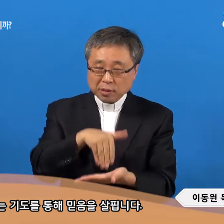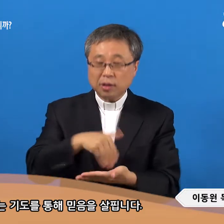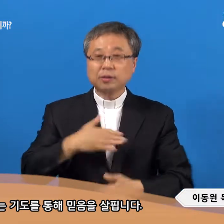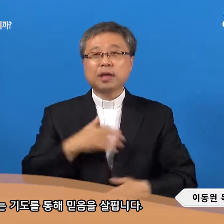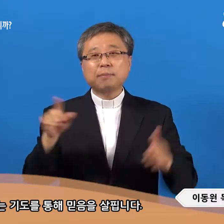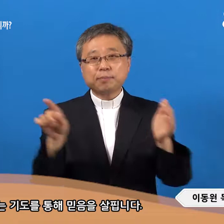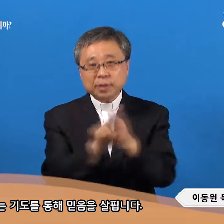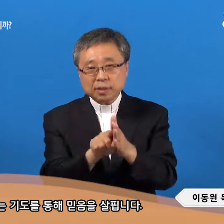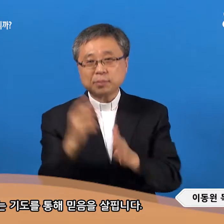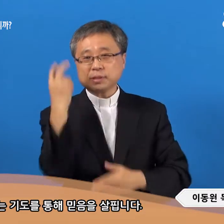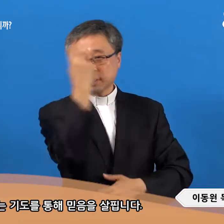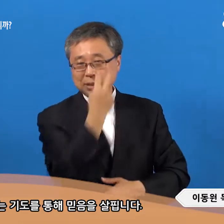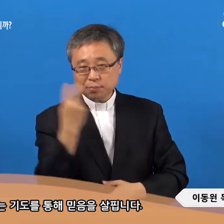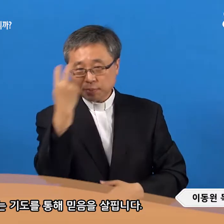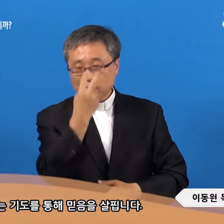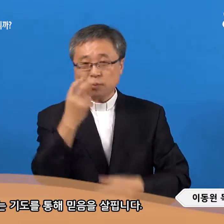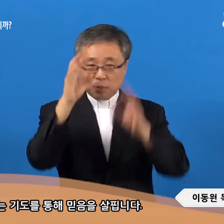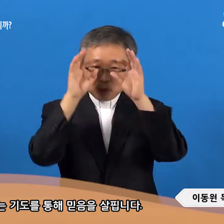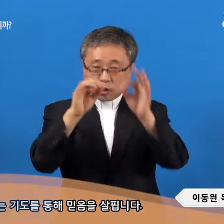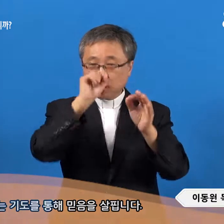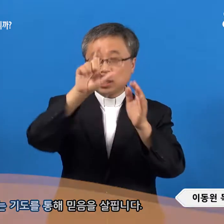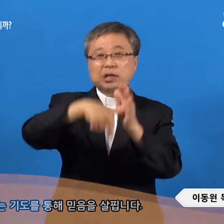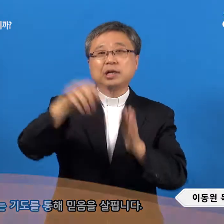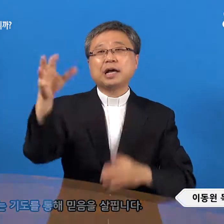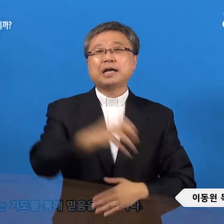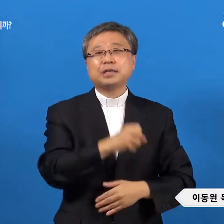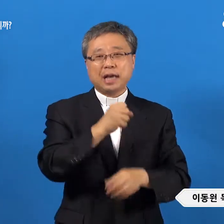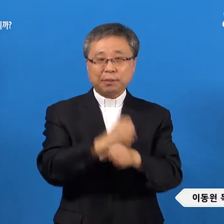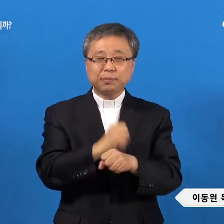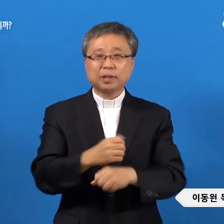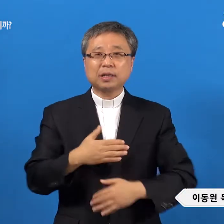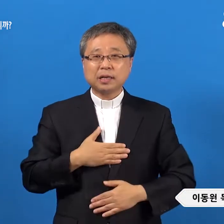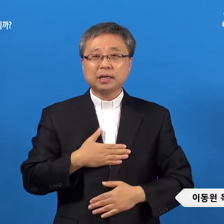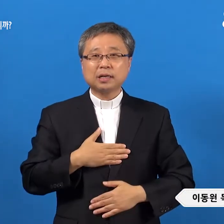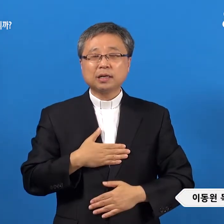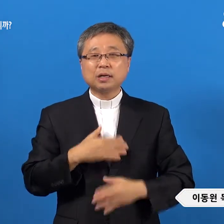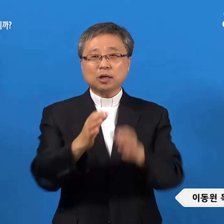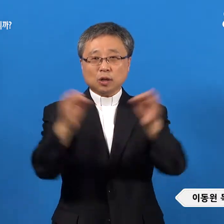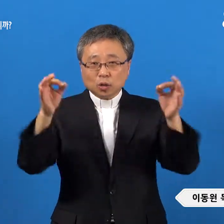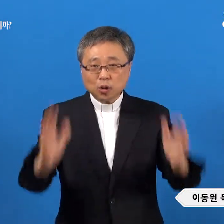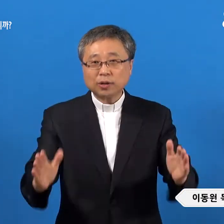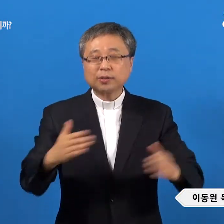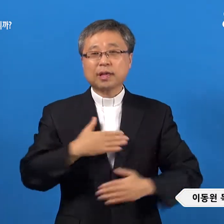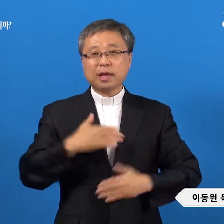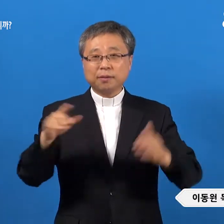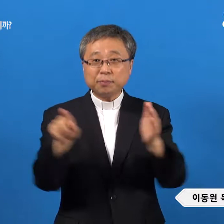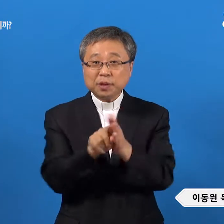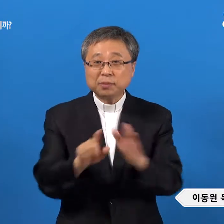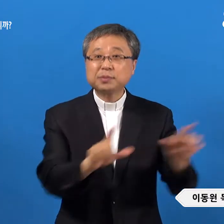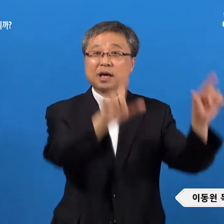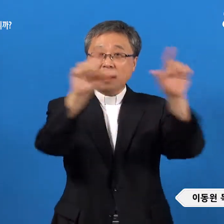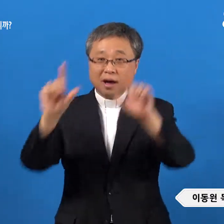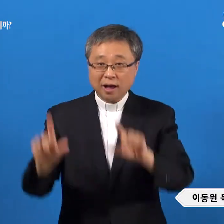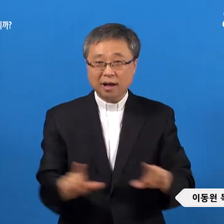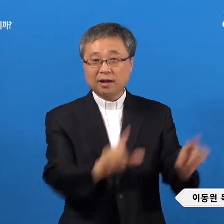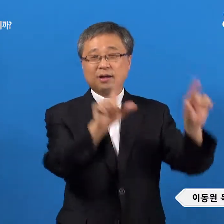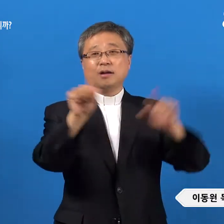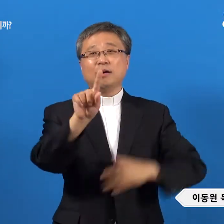믿음을 살펴보는 기회를 가져야 합니다. 자, 그동안 내 믿음 생활은 어떻게